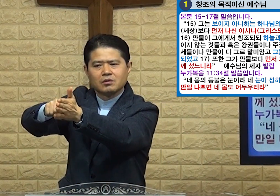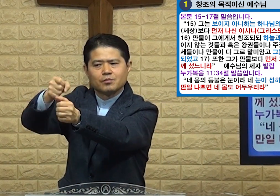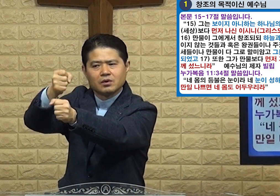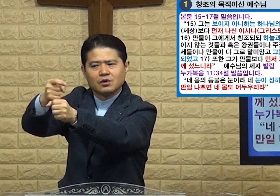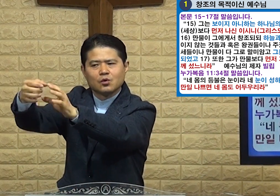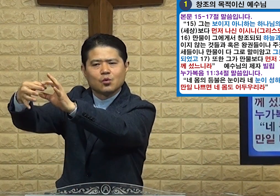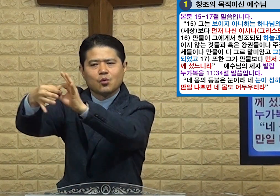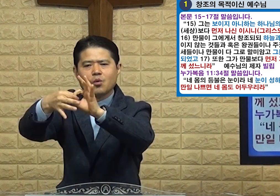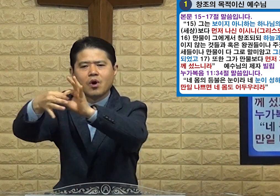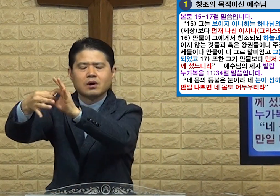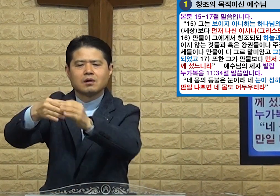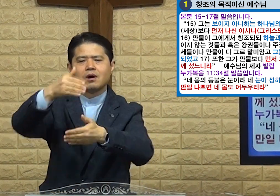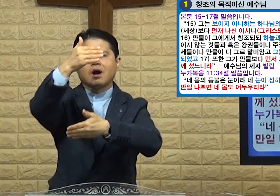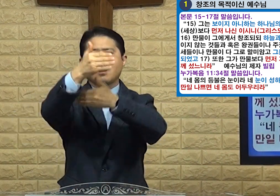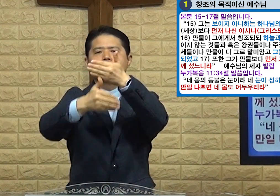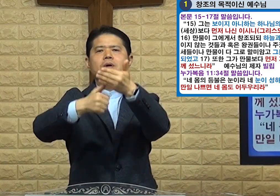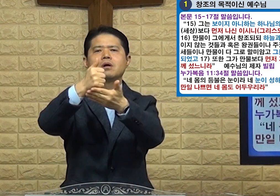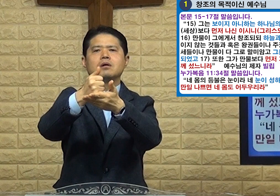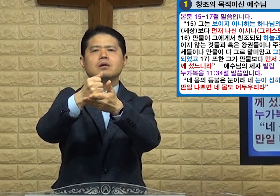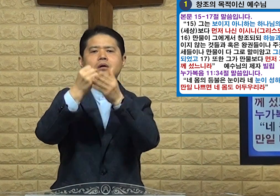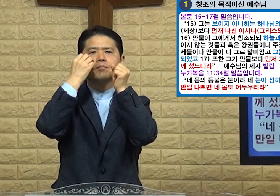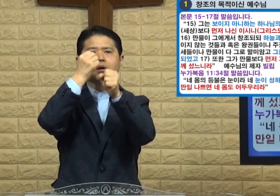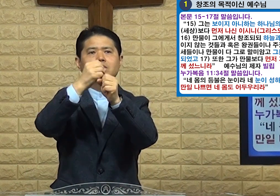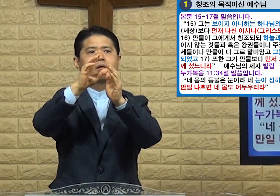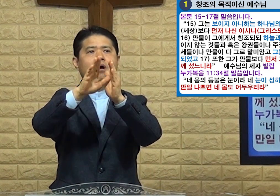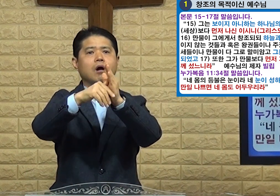예수님을 위해서 이 세상에 연결되었고